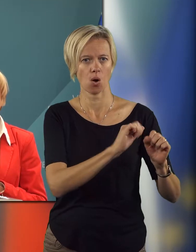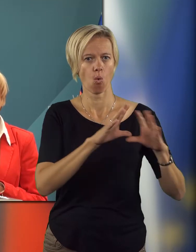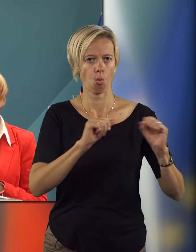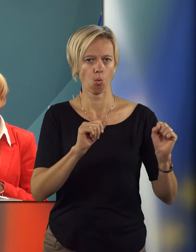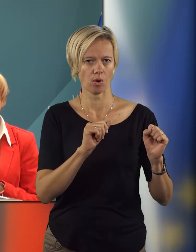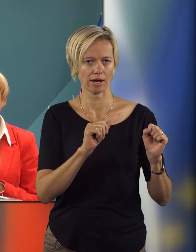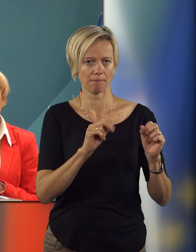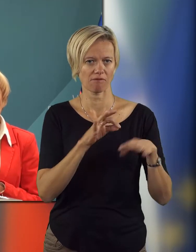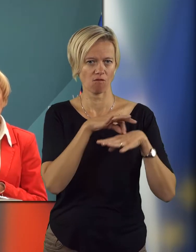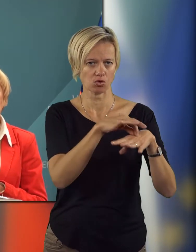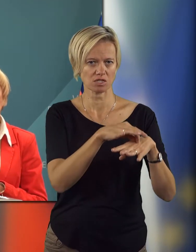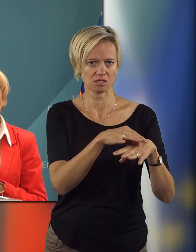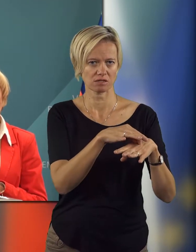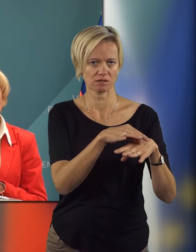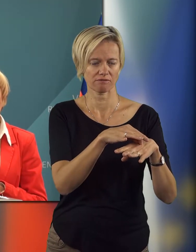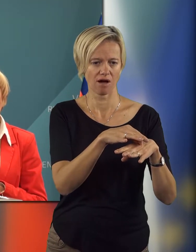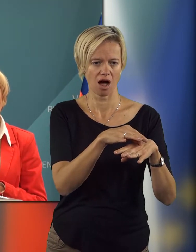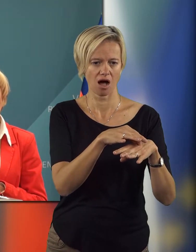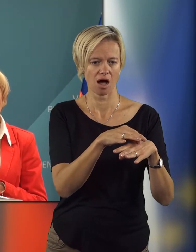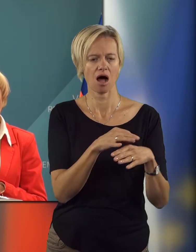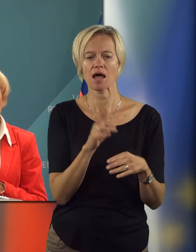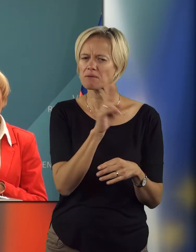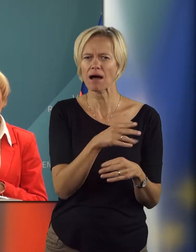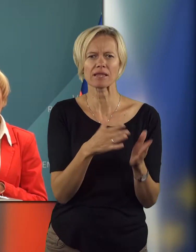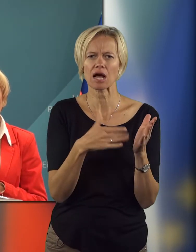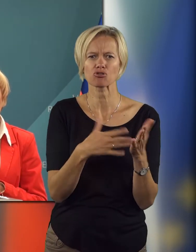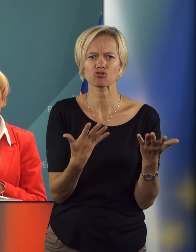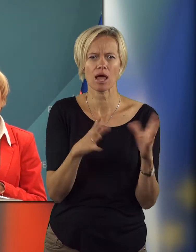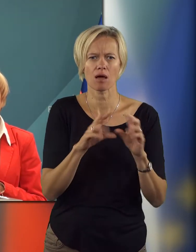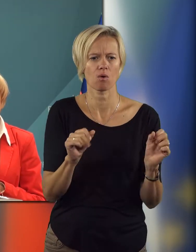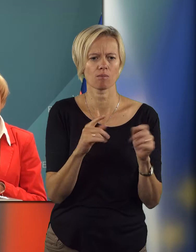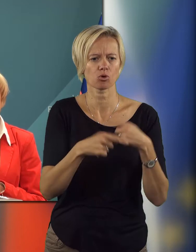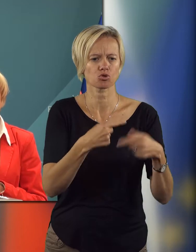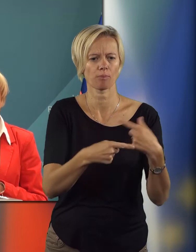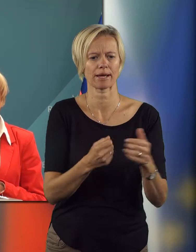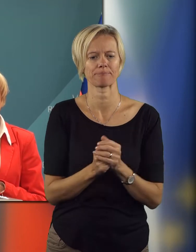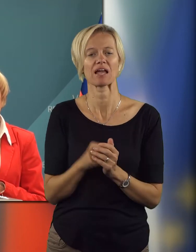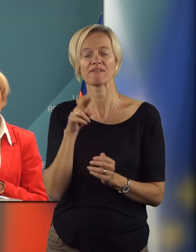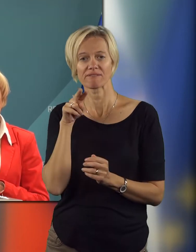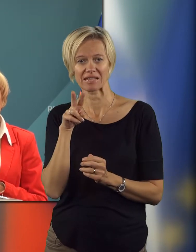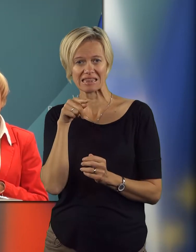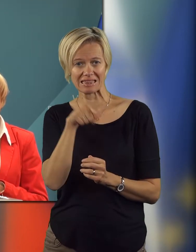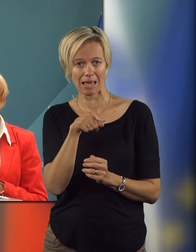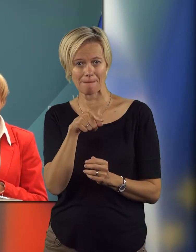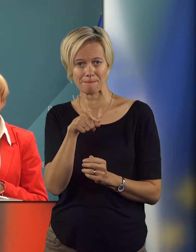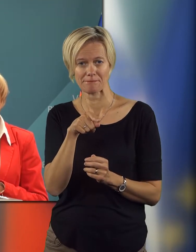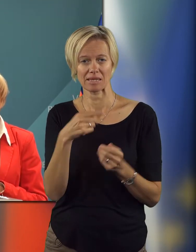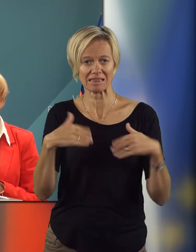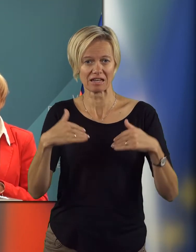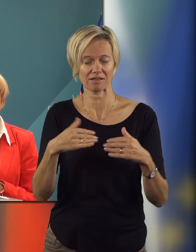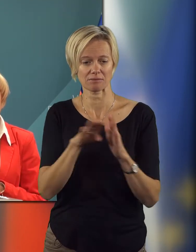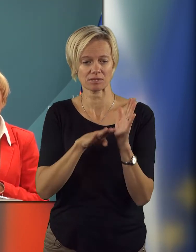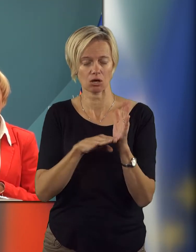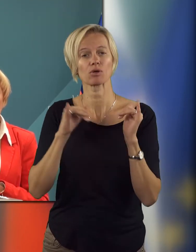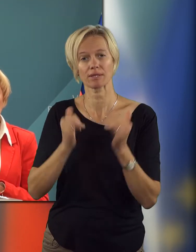načrt vodstva, ne, strani sveta. Kako boste tukaj poskrbeli, da to bo? Imate kakšne mehanizme? Ja, v tem interventnem zakonu